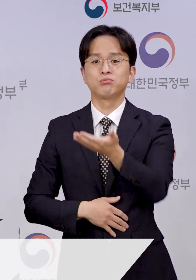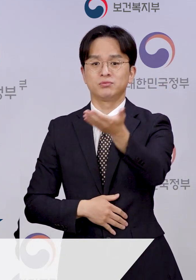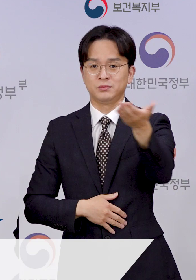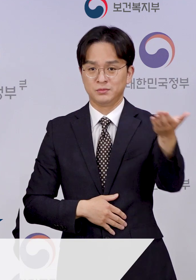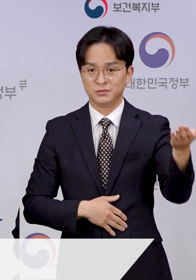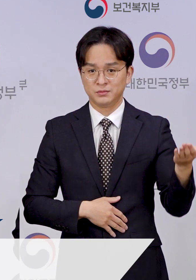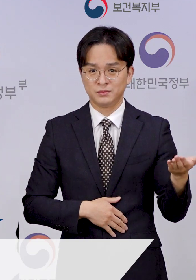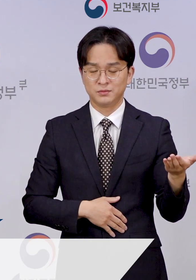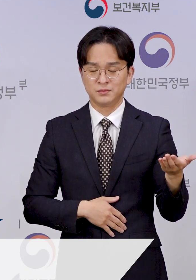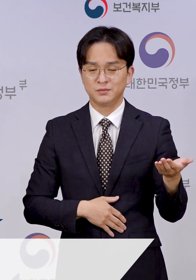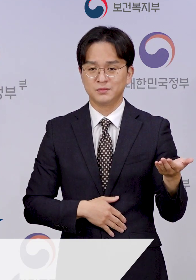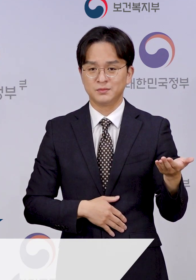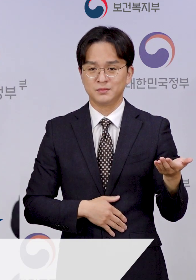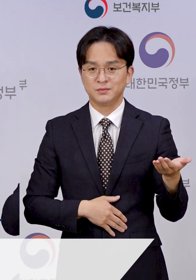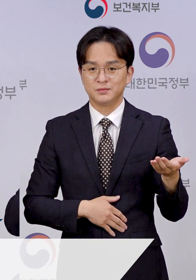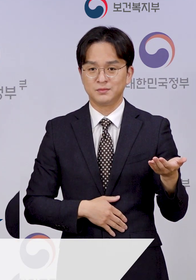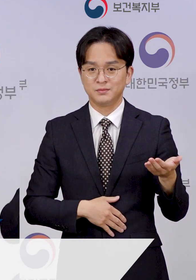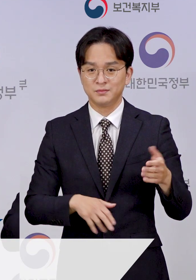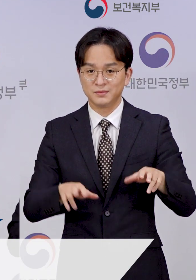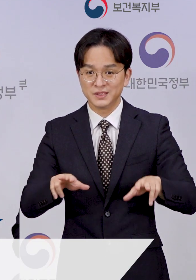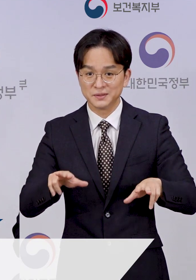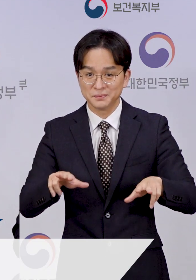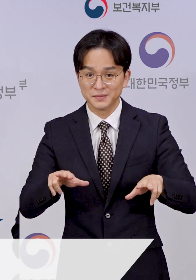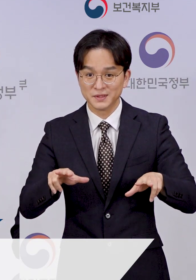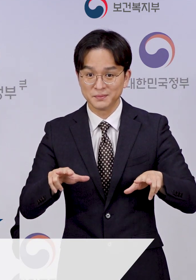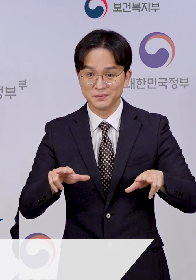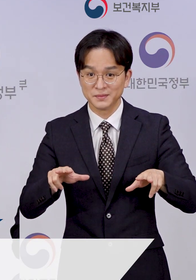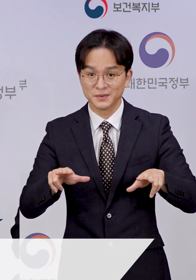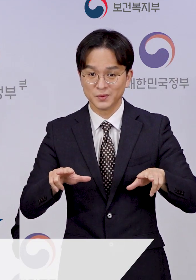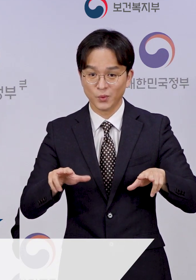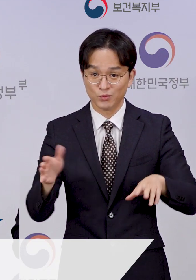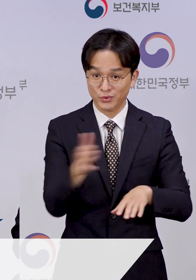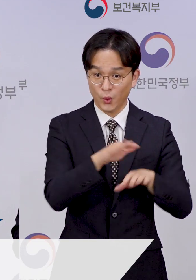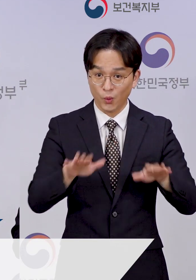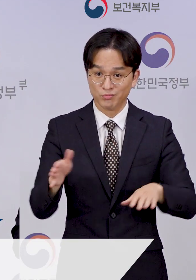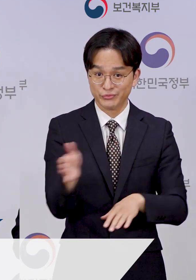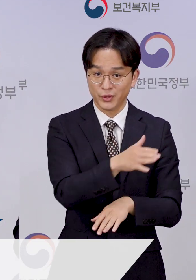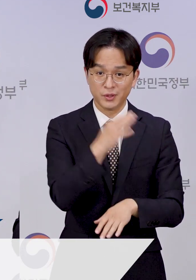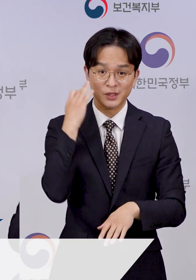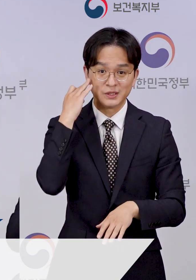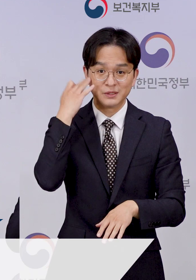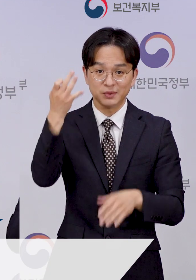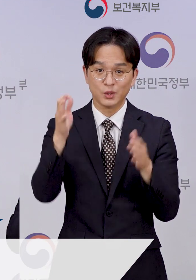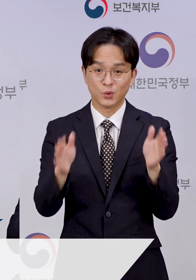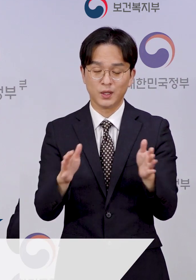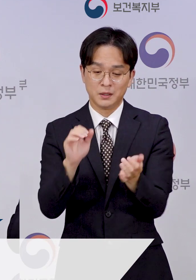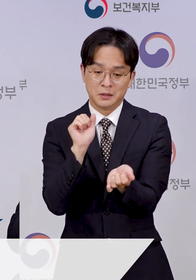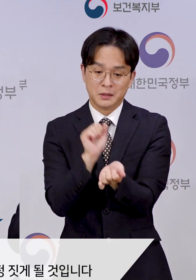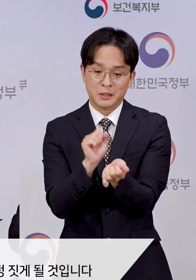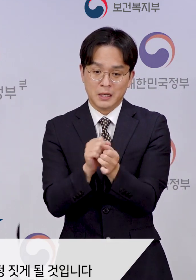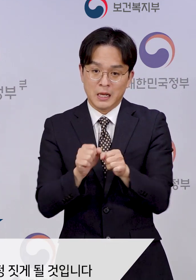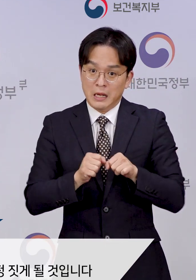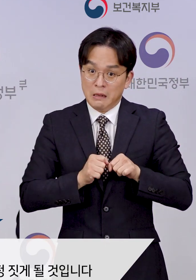여러분, 지금 이 순간은 코로나19가 전국적으로 확산될 수 있는 중대한 고비입니다.